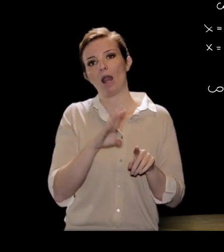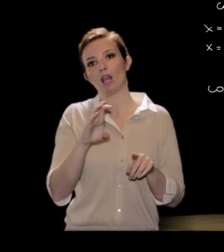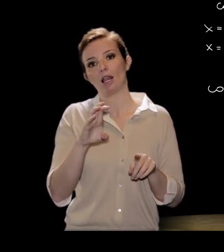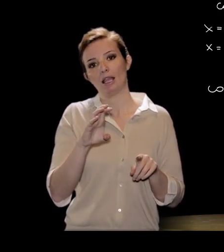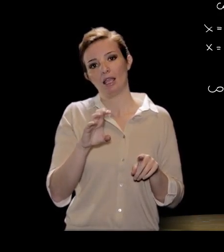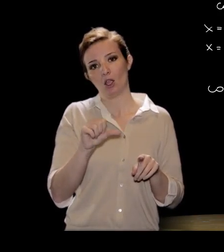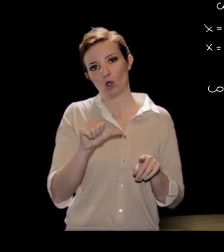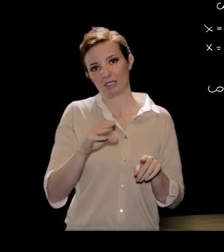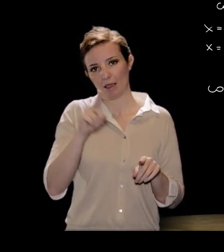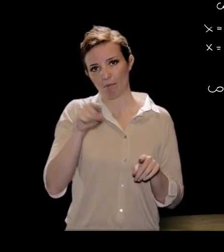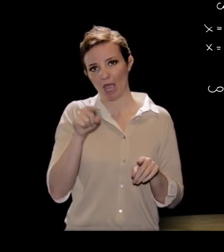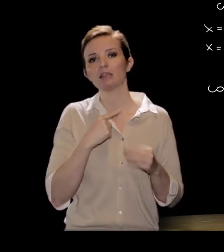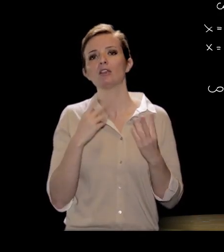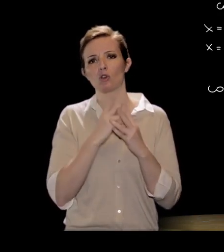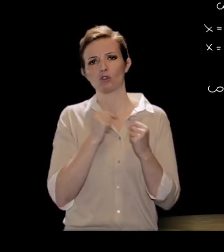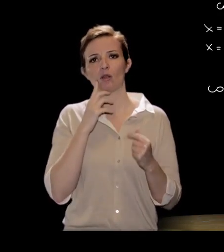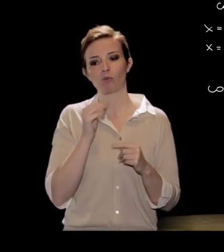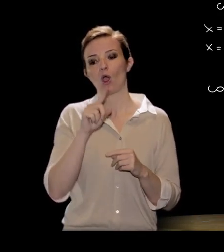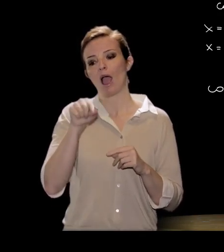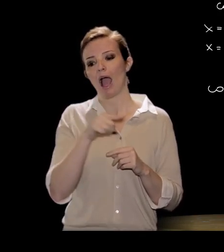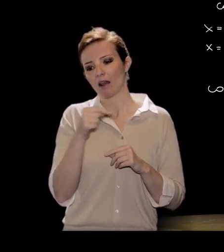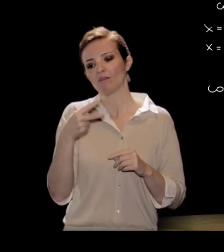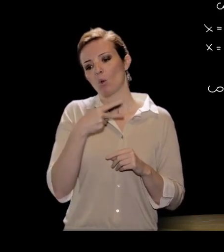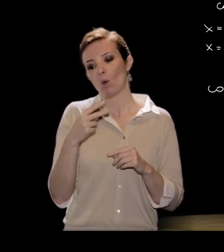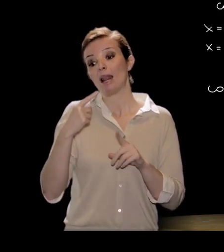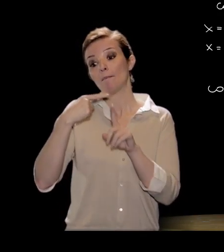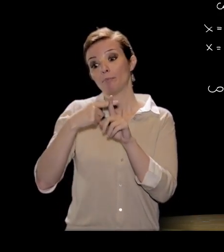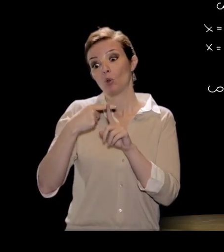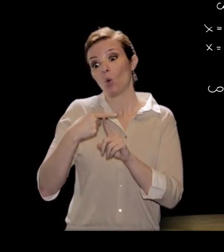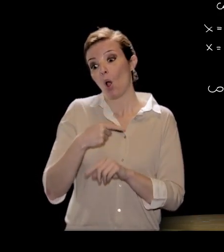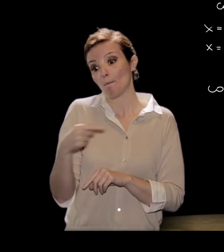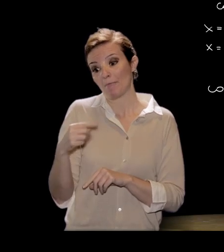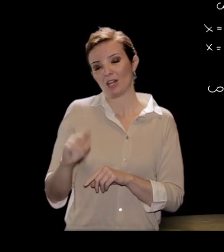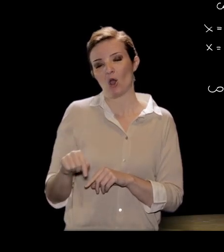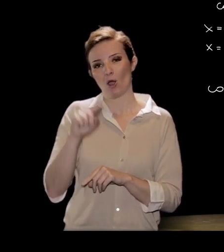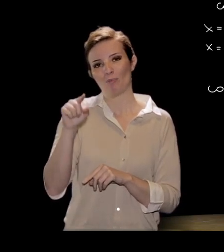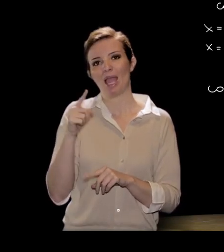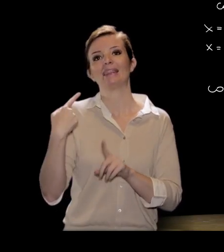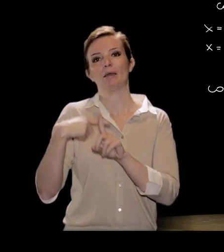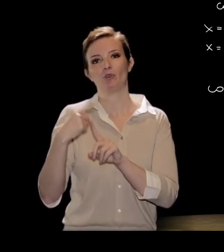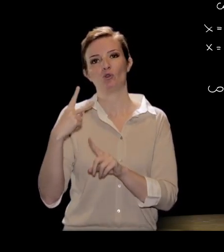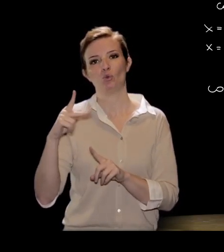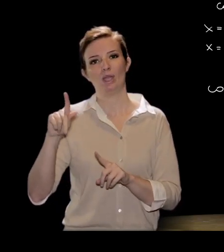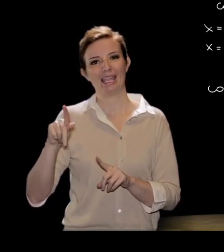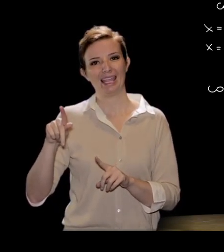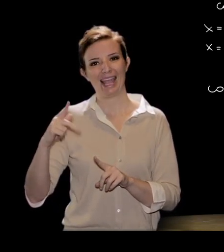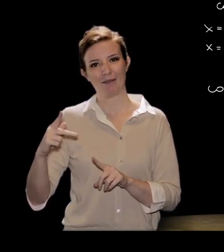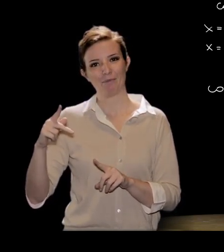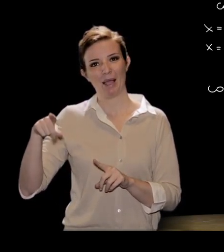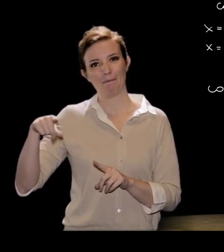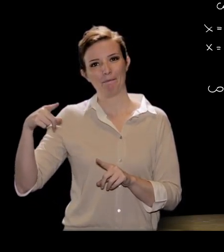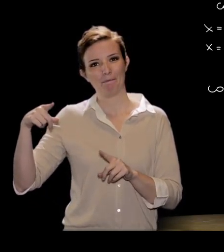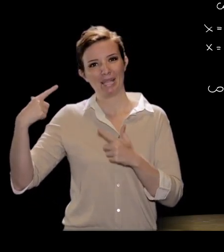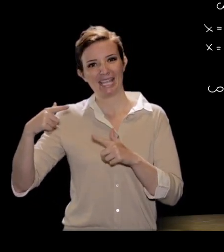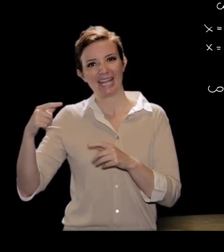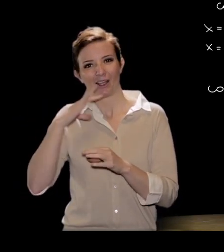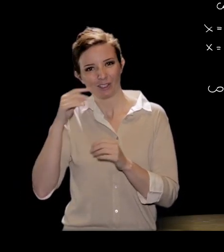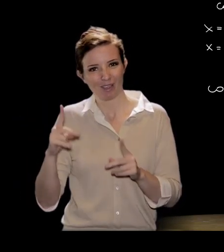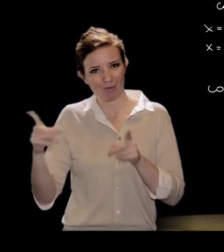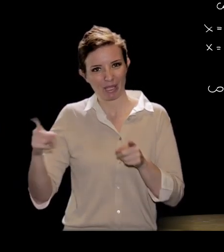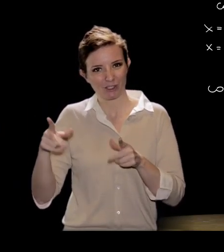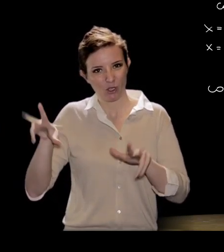ricercate in α uguale più o meno β più 2kπ. 2kπ è possibile